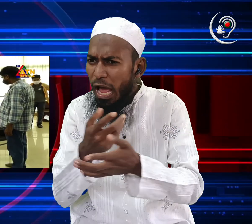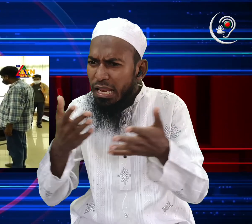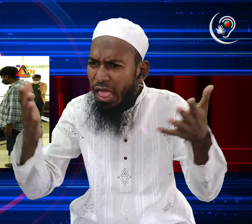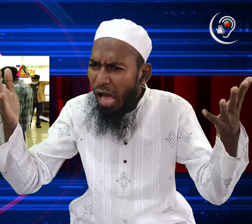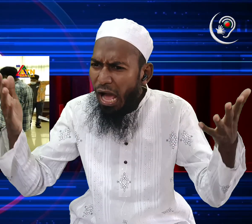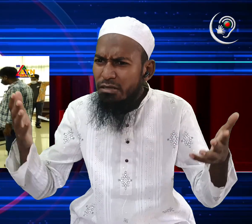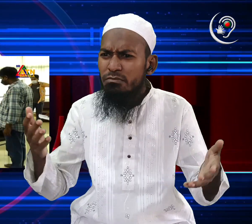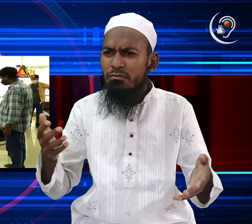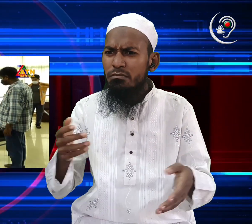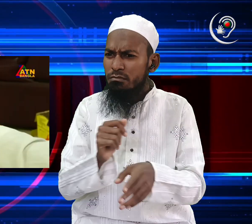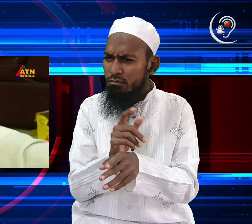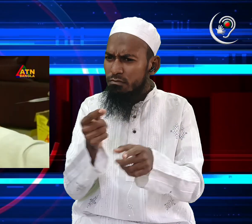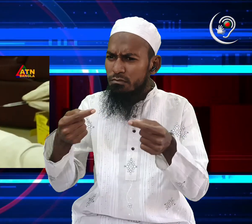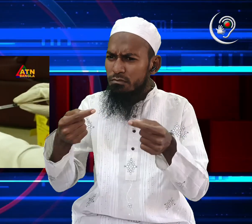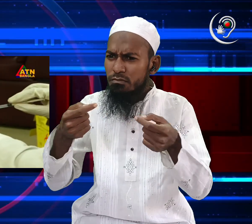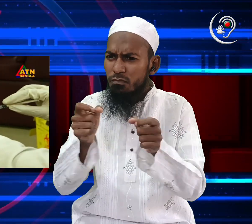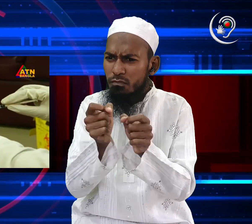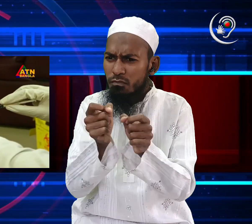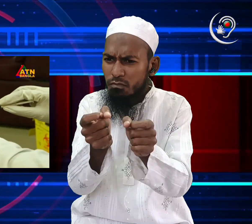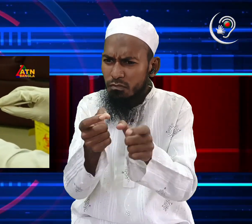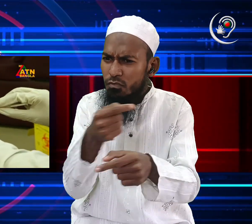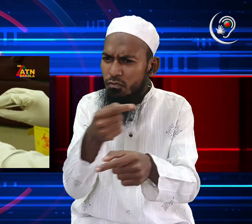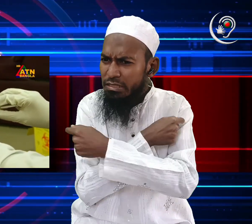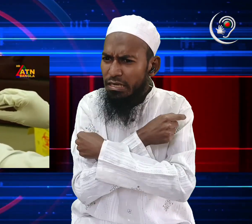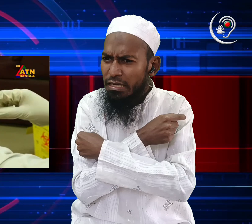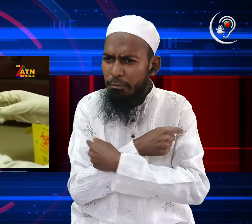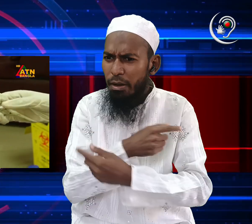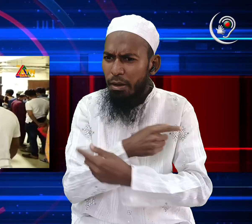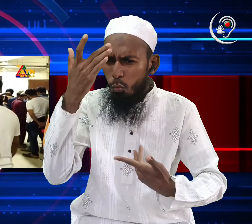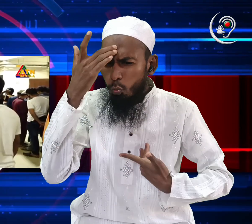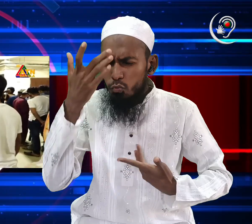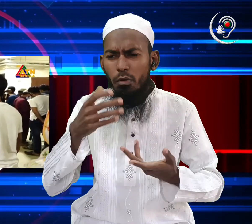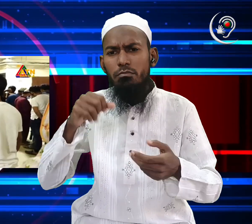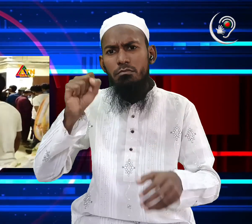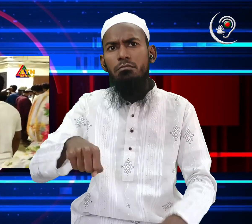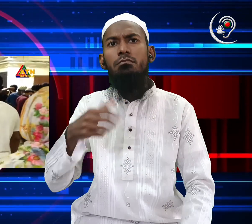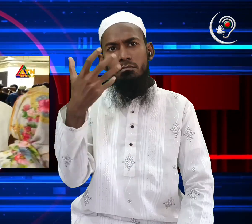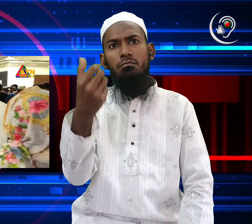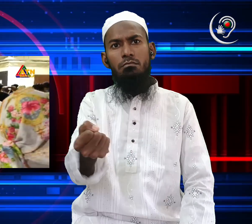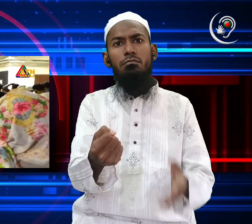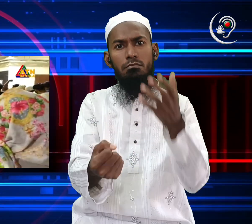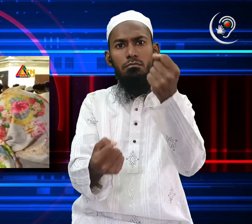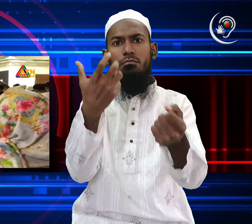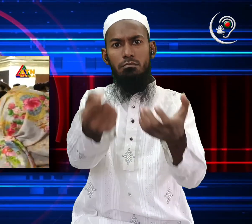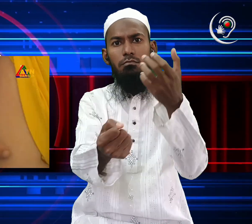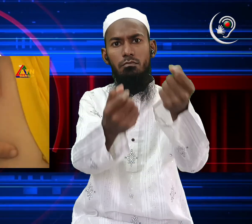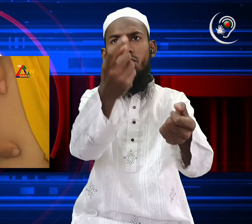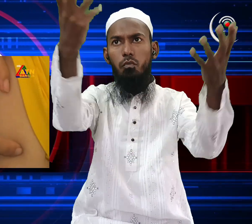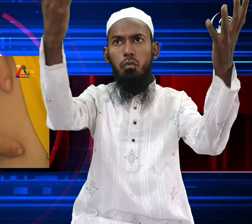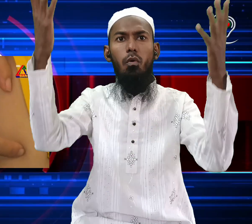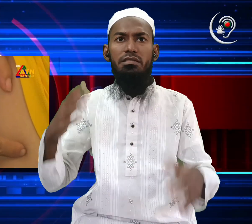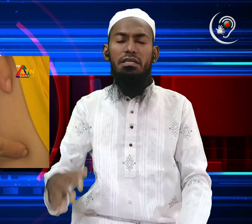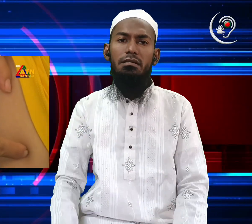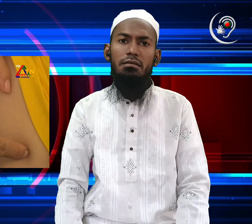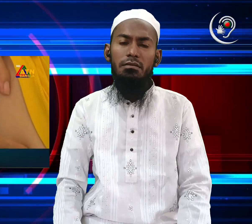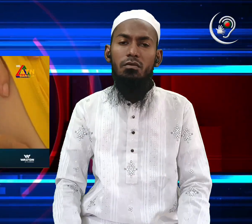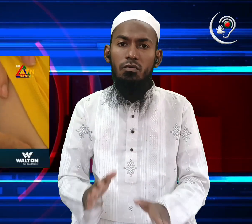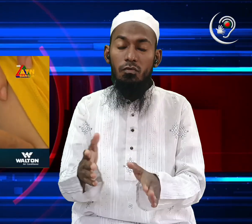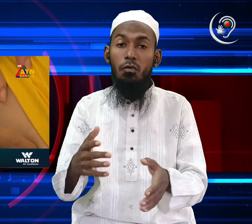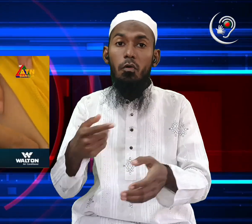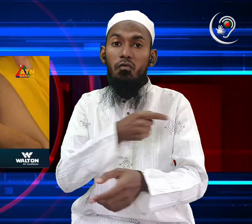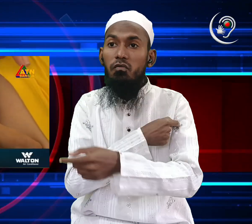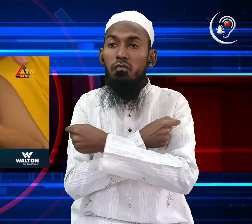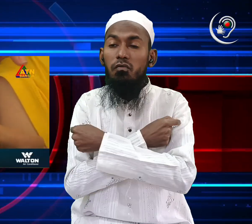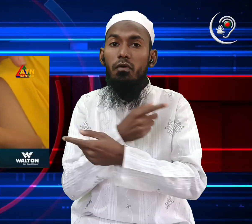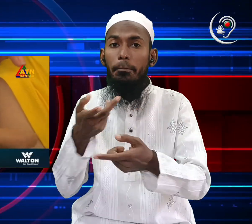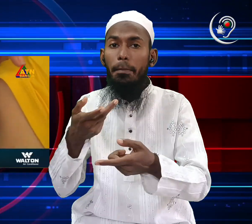বিশ্বের বিভিন্ন প্রান্তে টিকা নেওয়ার সময় এসব সমস্যায় রোগীরা আক্রান্ত হয়েছে বলে উল্লেখ করেছেন GVTVর গবেষকরা। গ্লোবাল ভ্যাকসিন ডেটা নেটওয়ার্কের